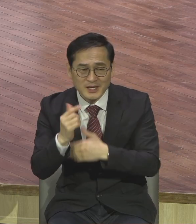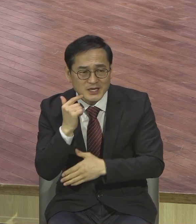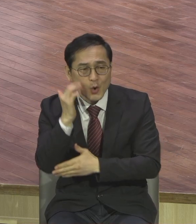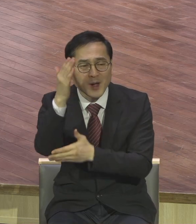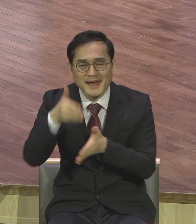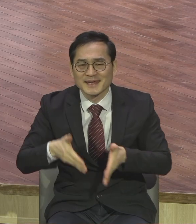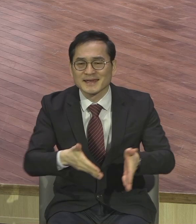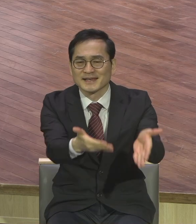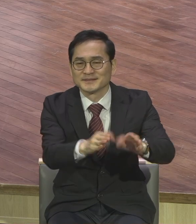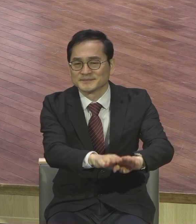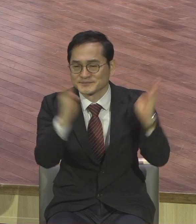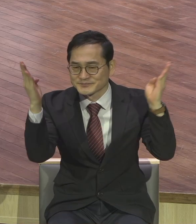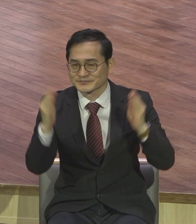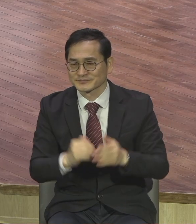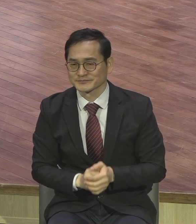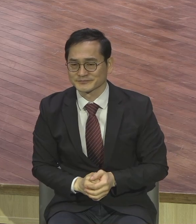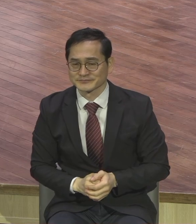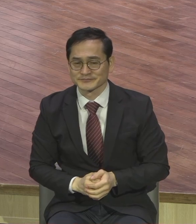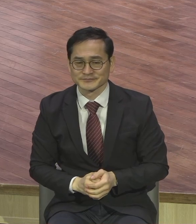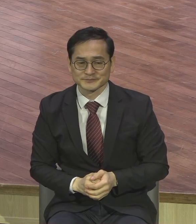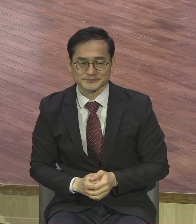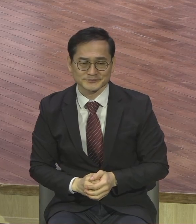믿지 않으니까 문제예요. 믿지 않으니까.